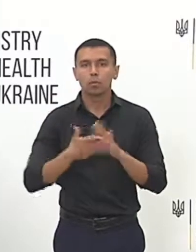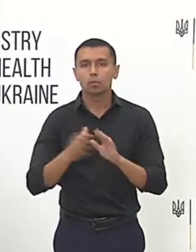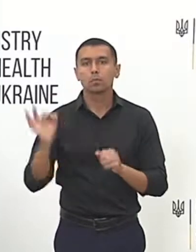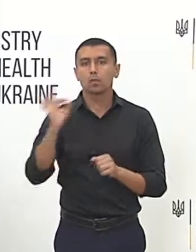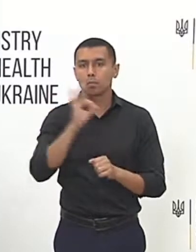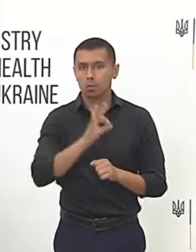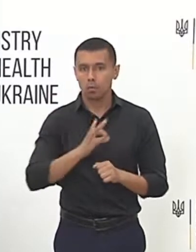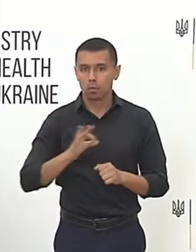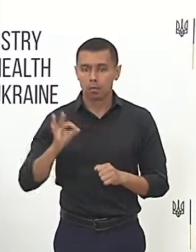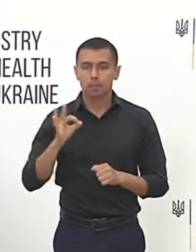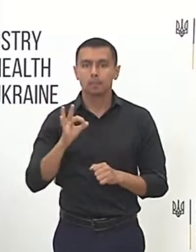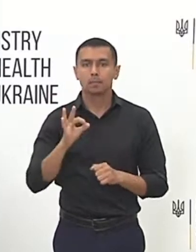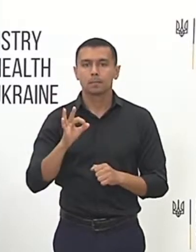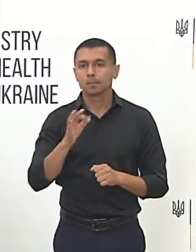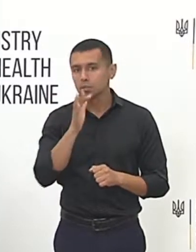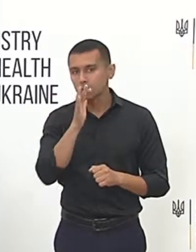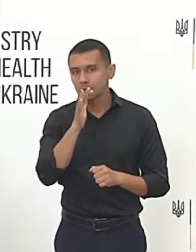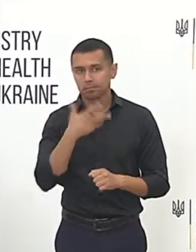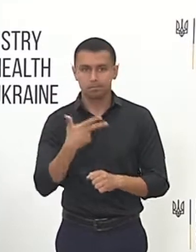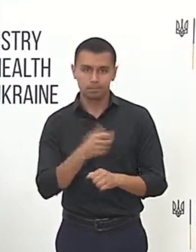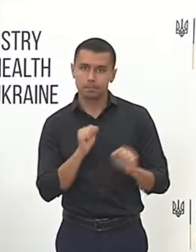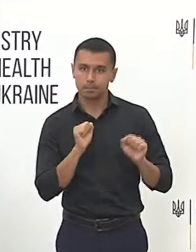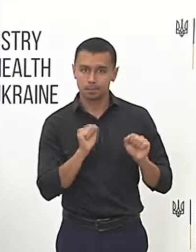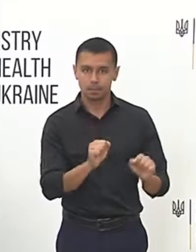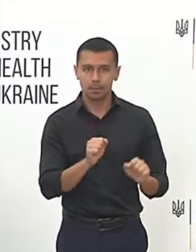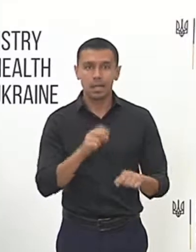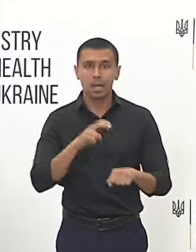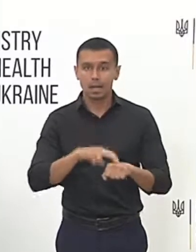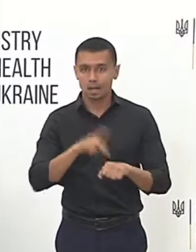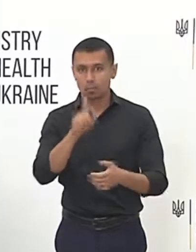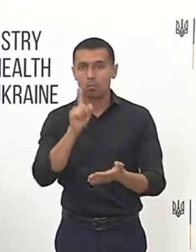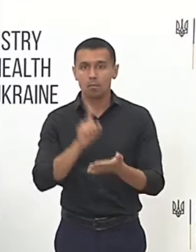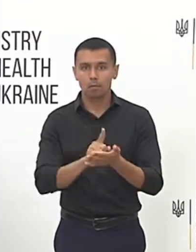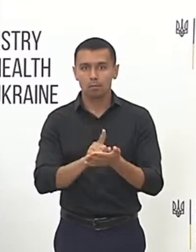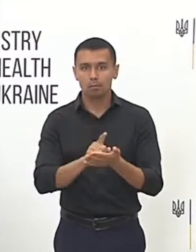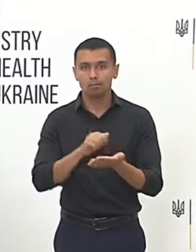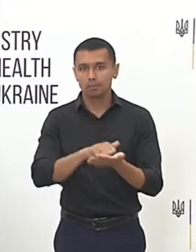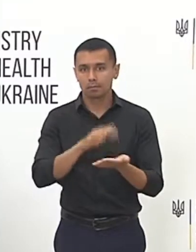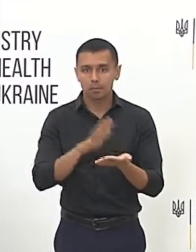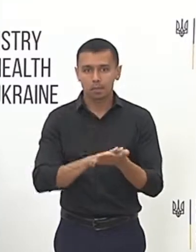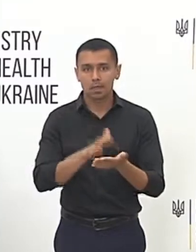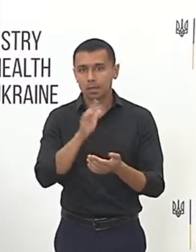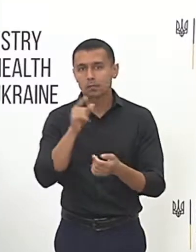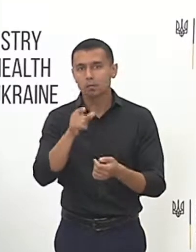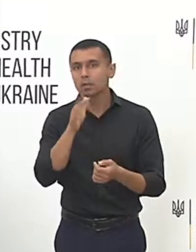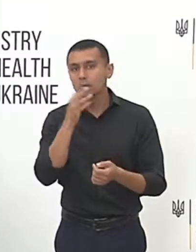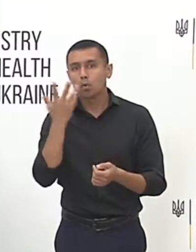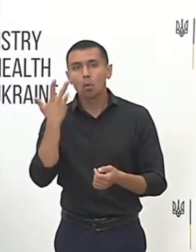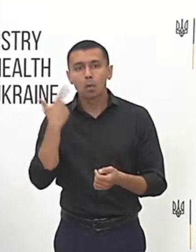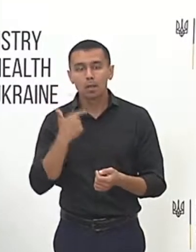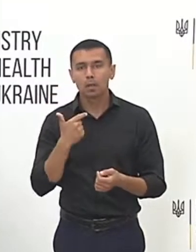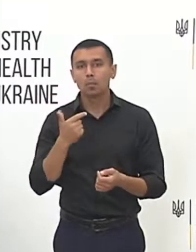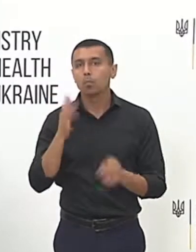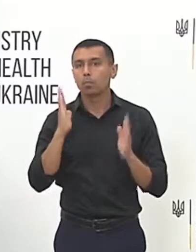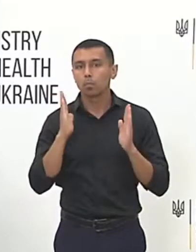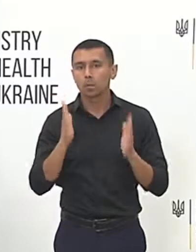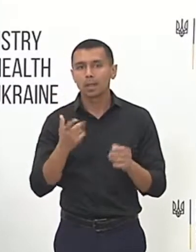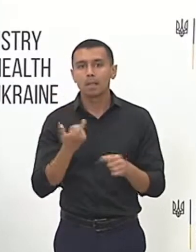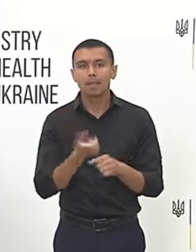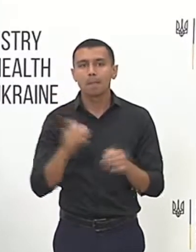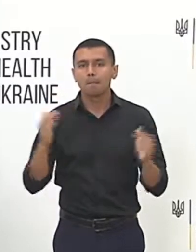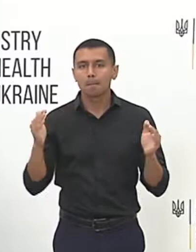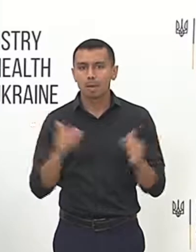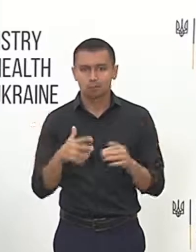про час щеплення. Лікар повинен назначити цей час в той час, коли буде